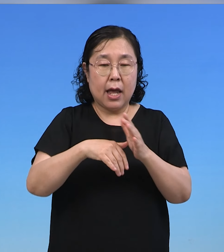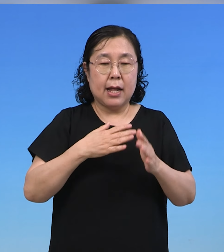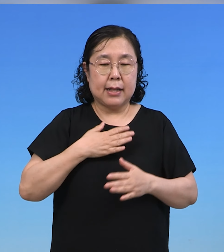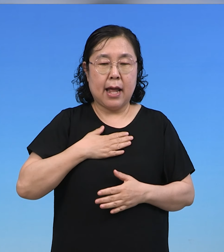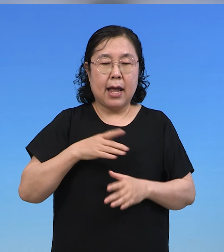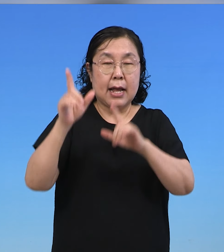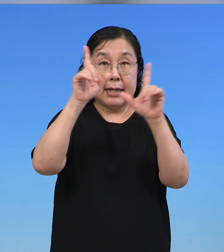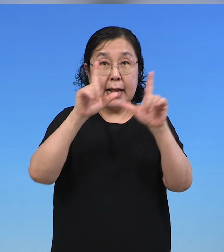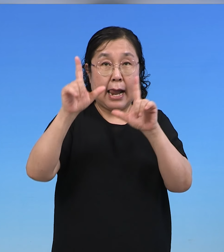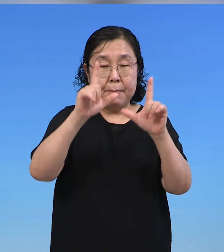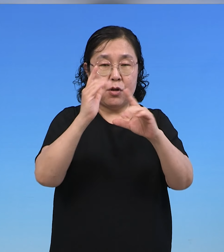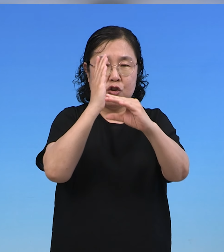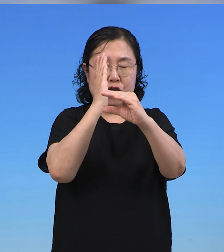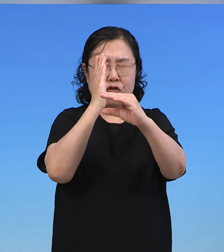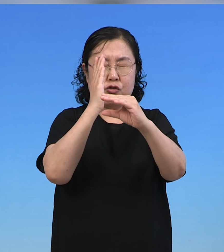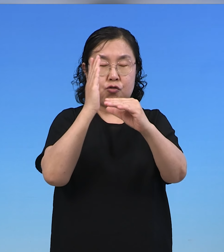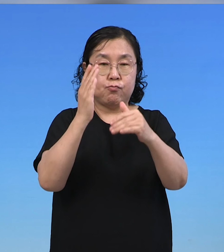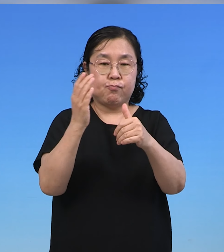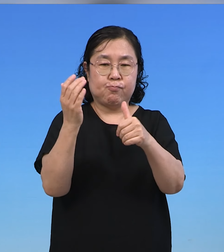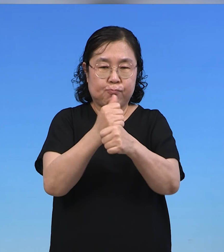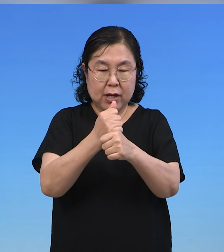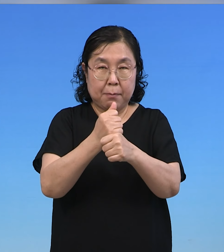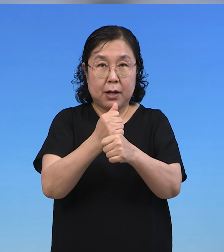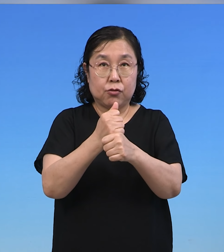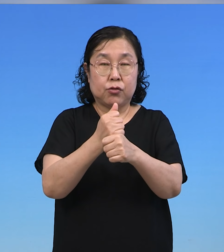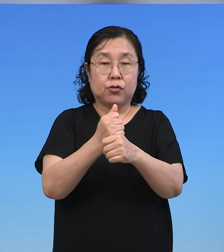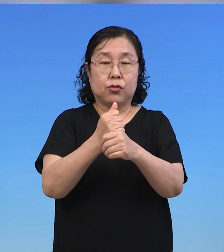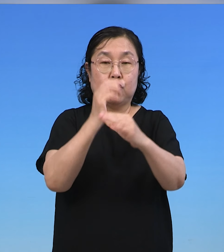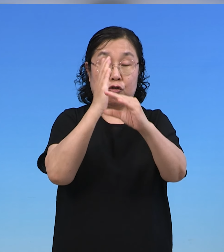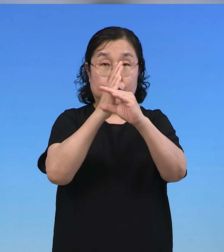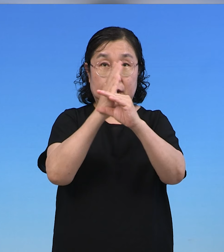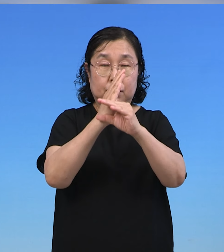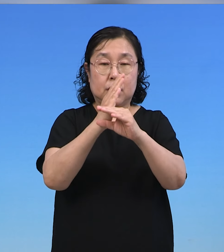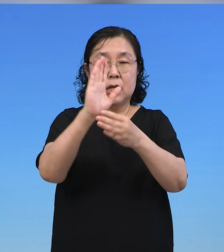중심은 그리스도의 말씀이다. 이 말씀이 내 삶의 중심이다.